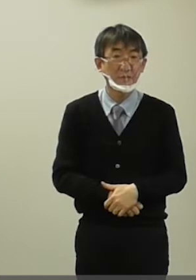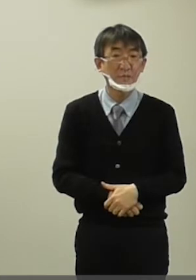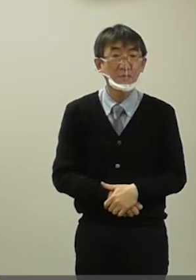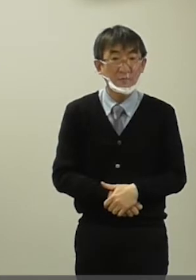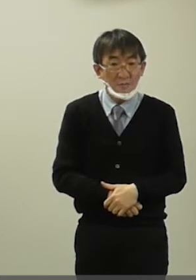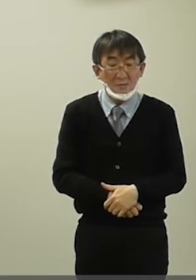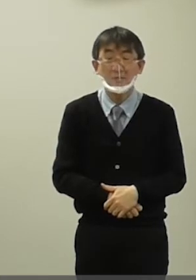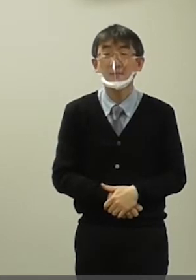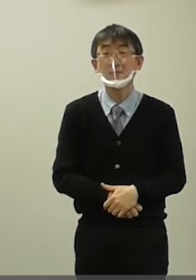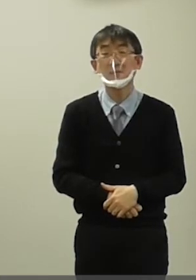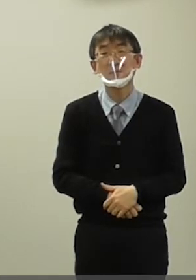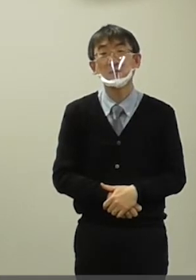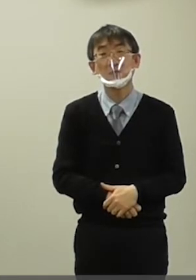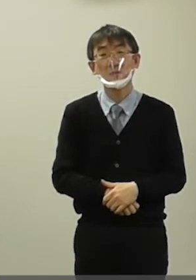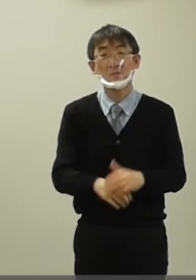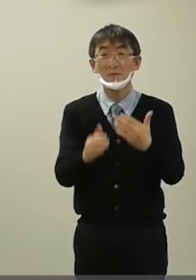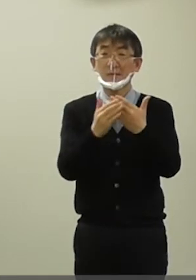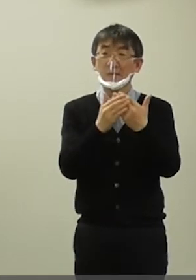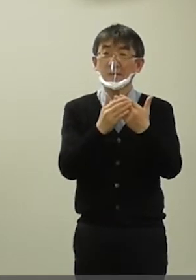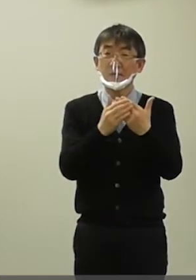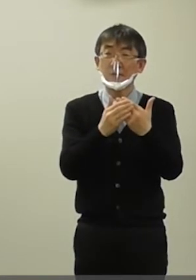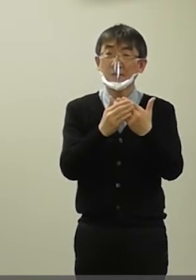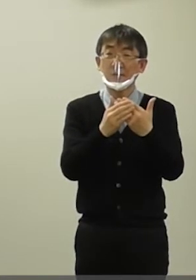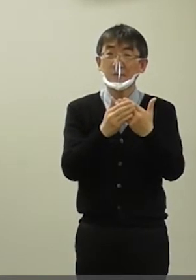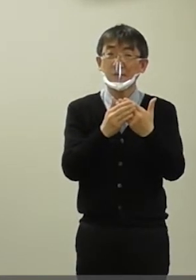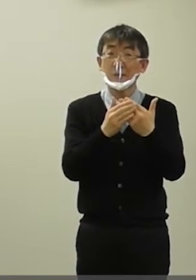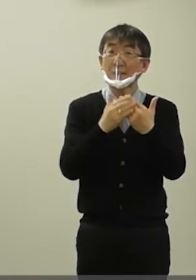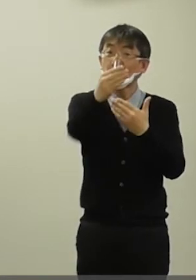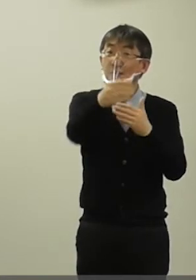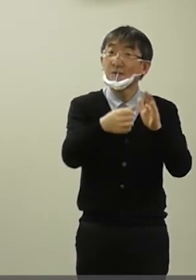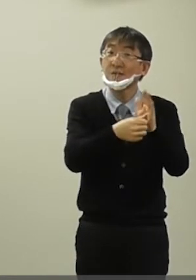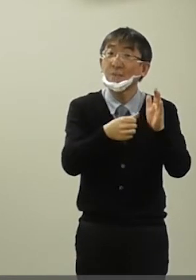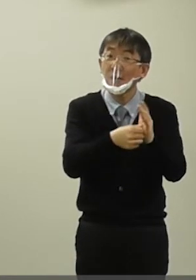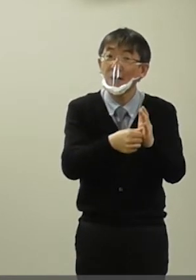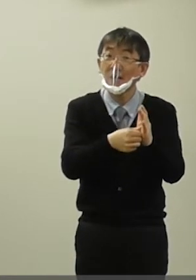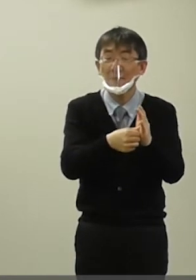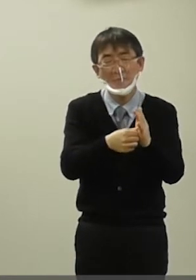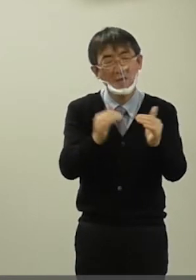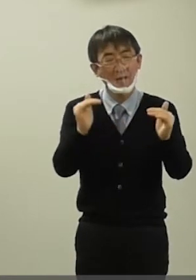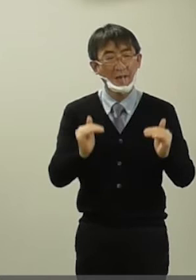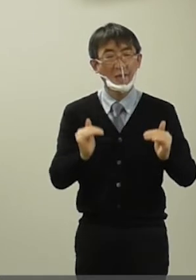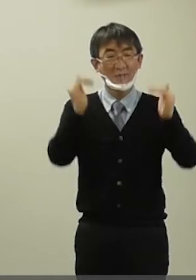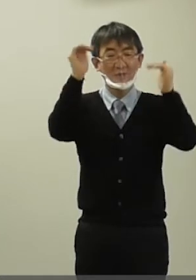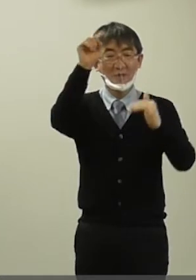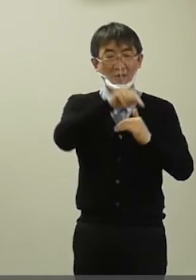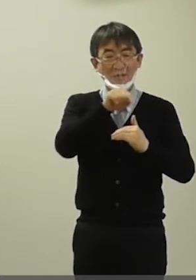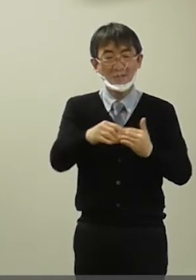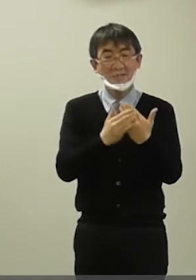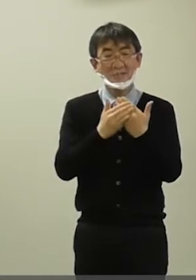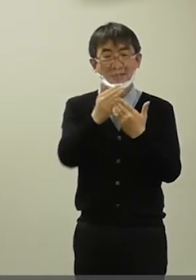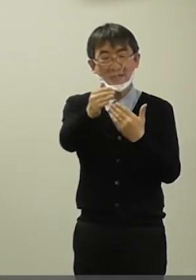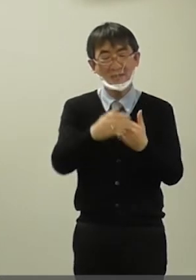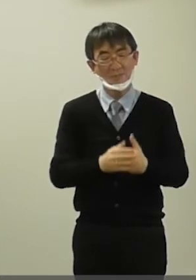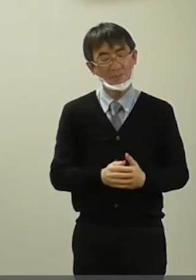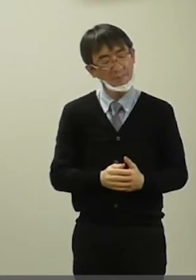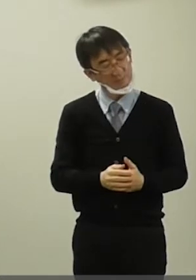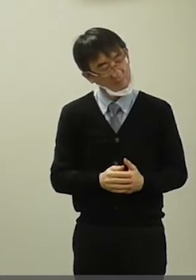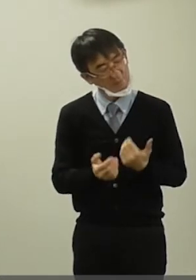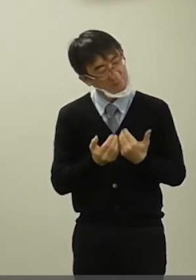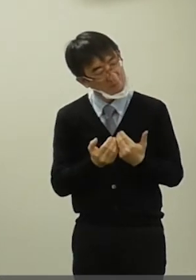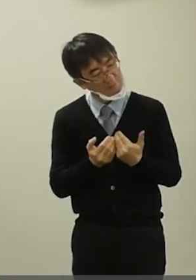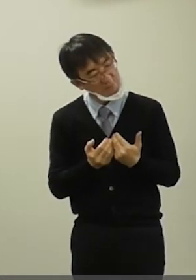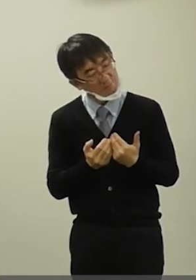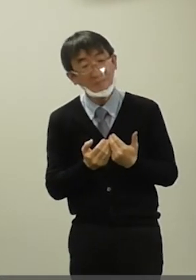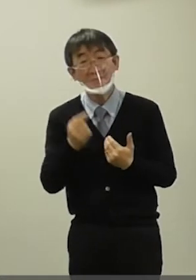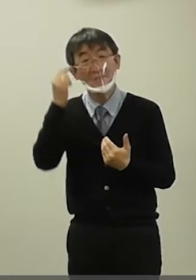名称がまだ確定していません成人式はちょっと同じはないと思います一つのアン